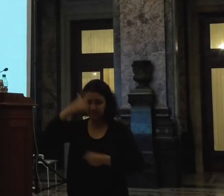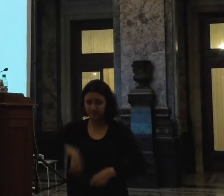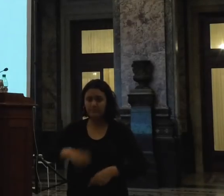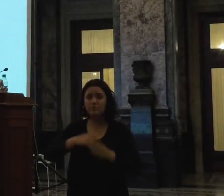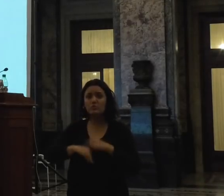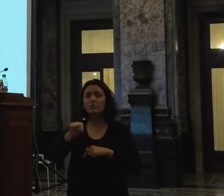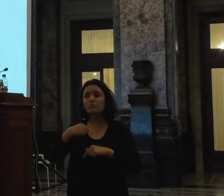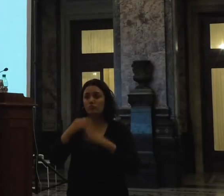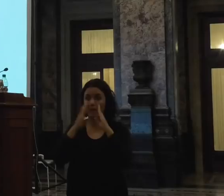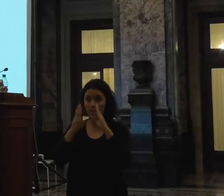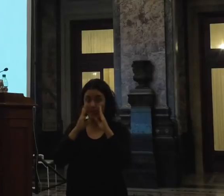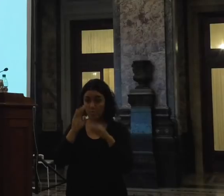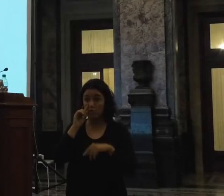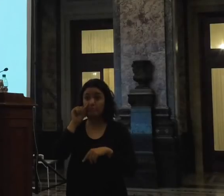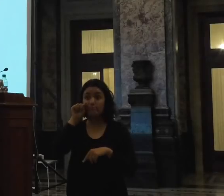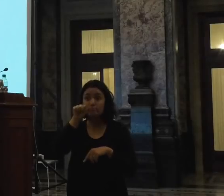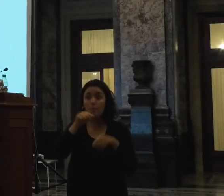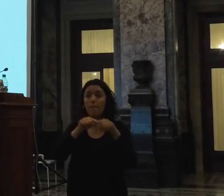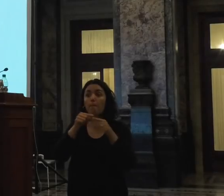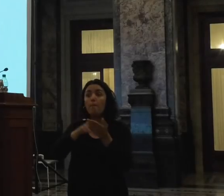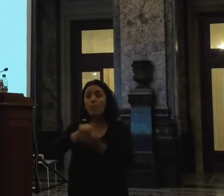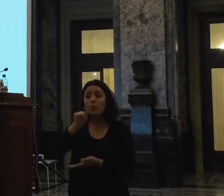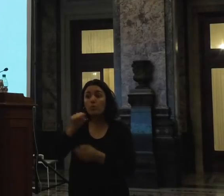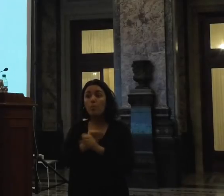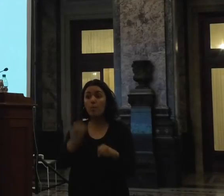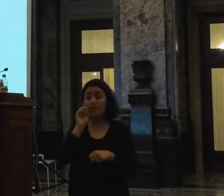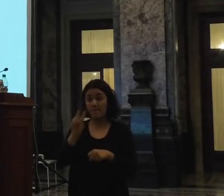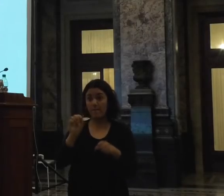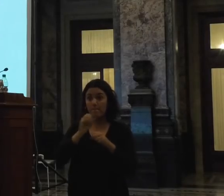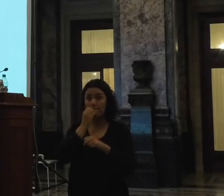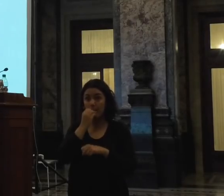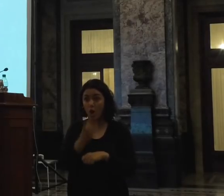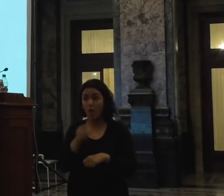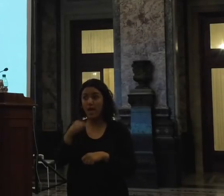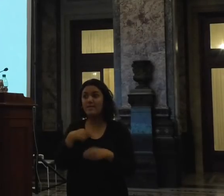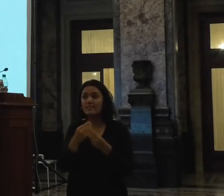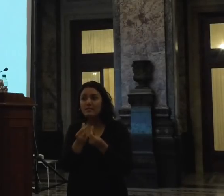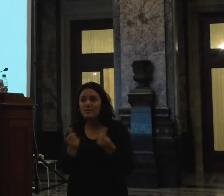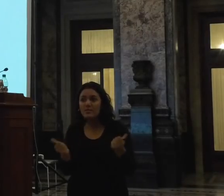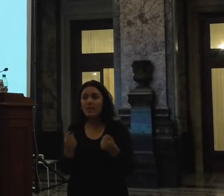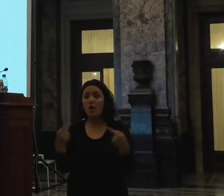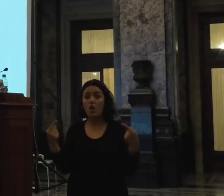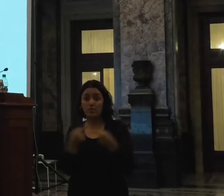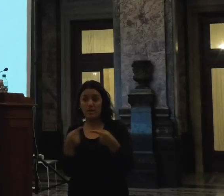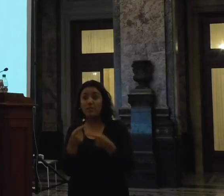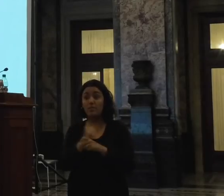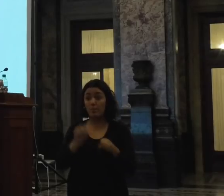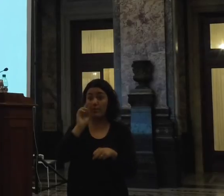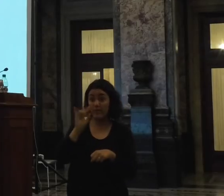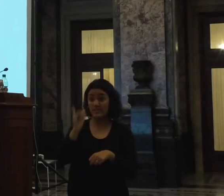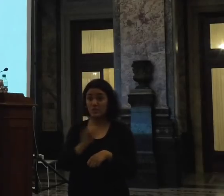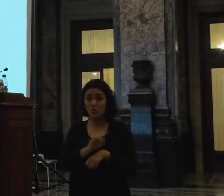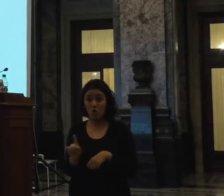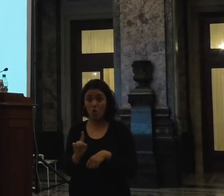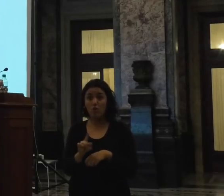aquí y puedo ver mejor, porque esta sensibilidad al contraste determina lo que puedo ver o no puedo ver y lo que puedo discriminar o no